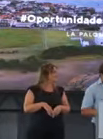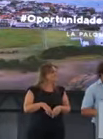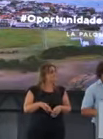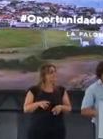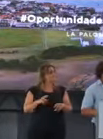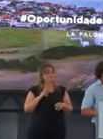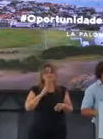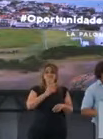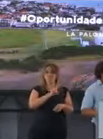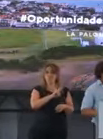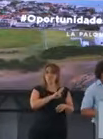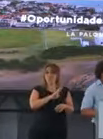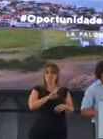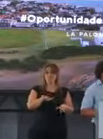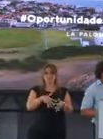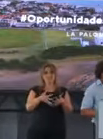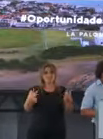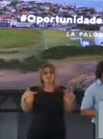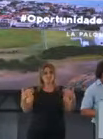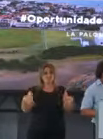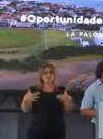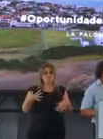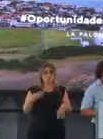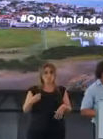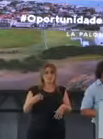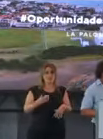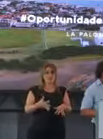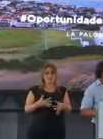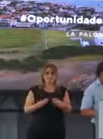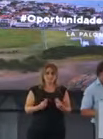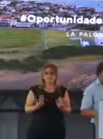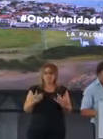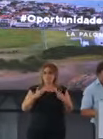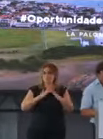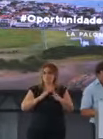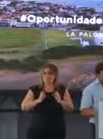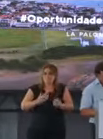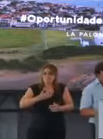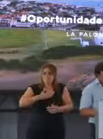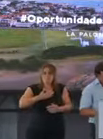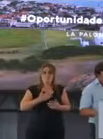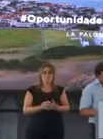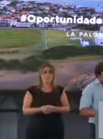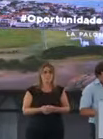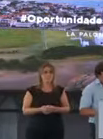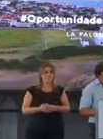María y Pablo son grandes blancos, así que están en su casa, por supuesto.